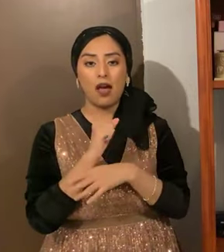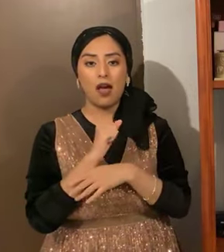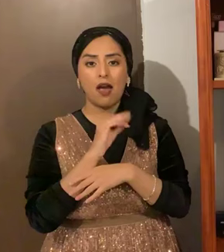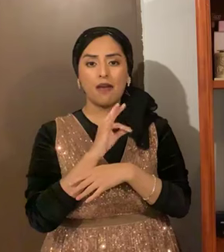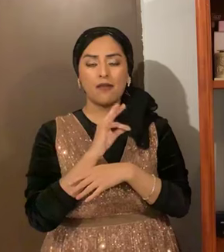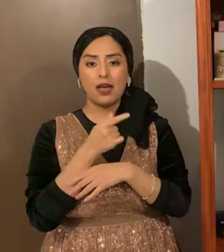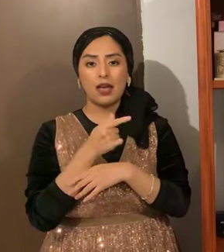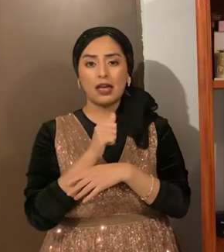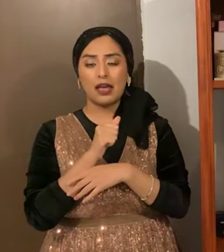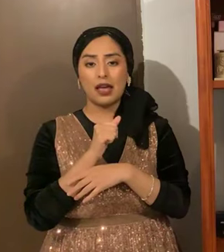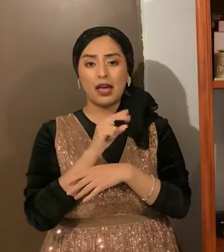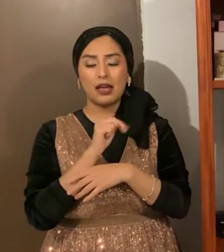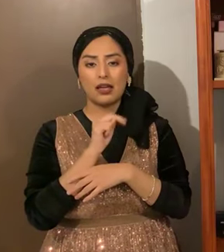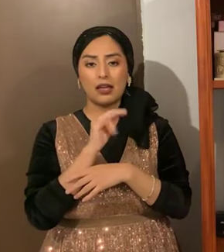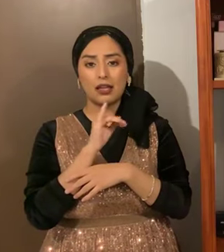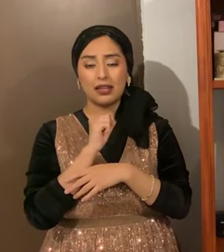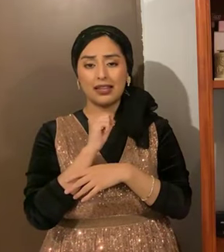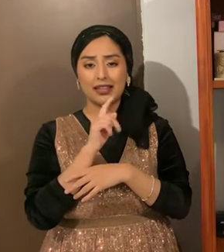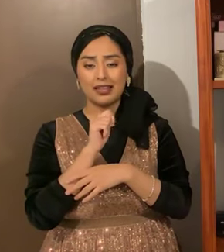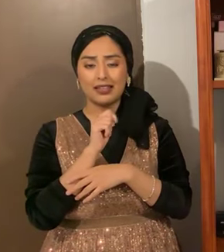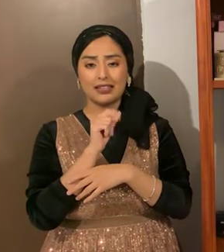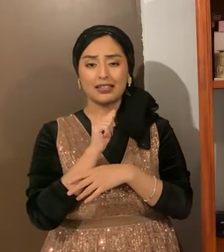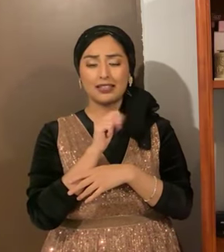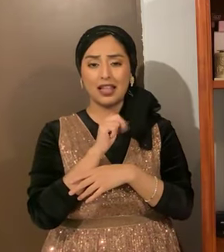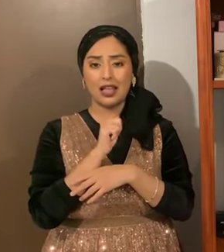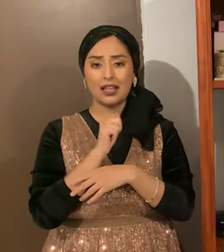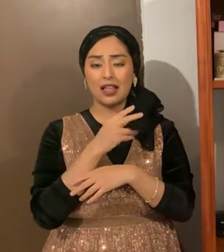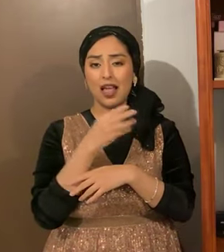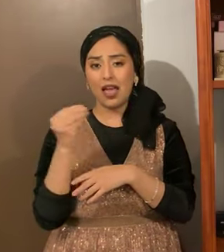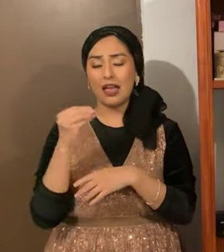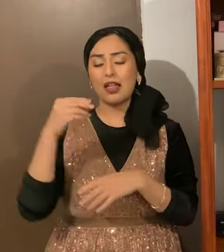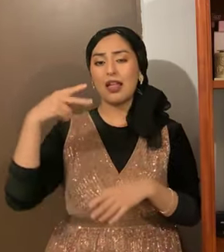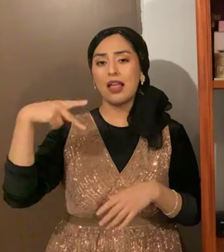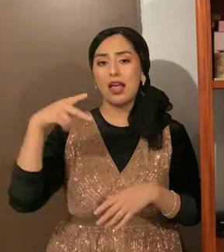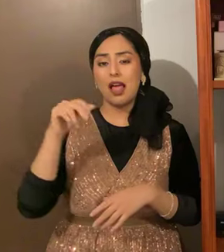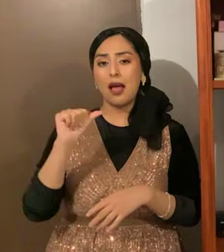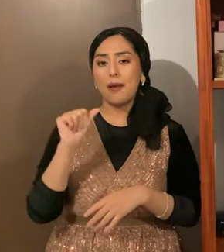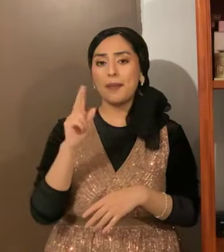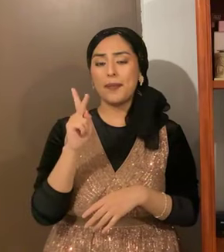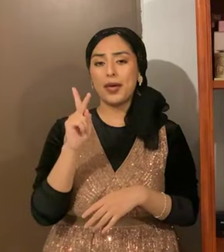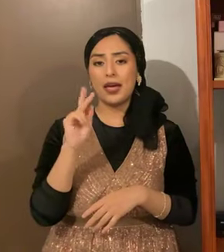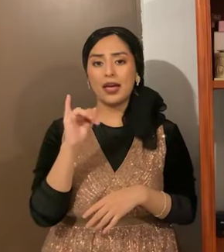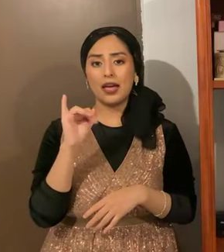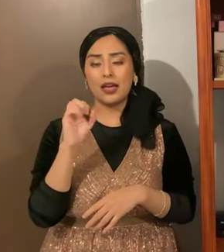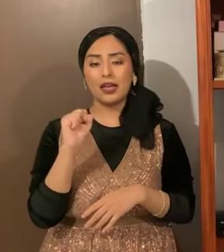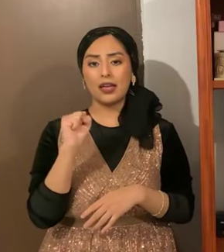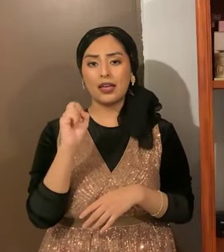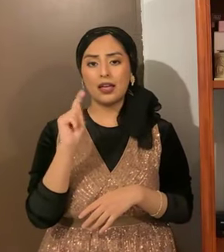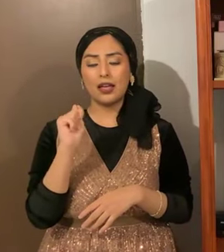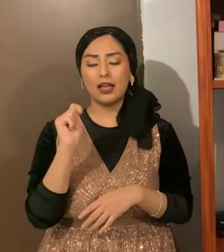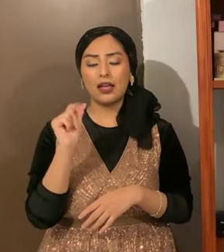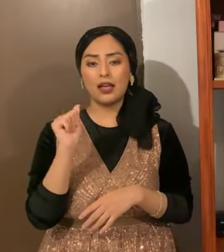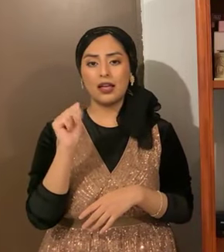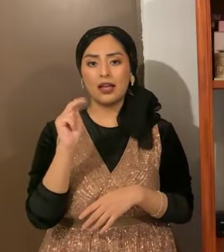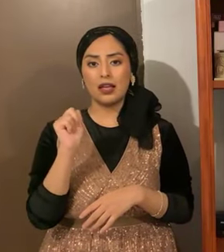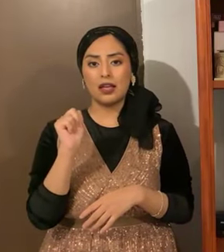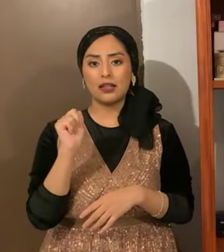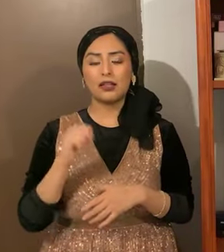Afganistán y Pakistán. Fíjense, todavía no se pone la luna roja y hay guerra, sí, entre Afganistán y